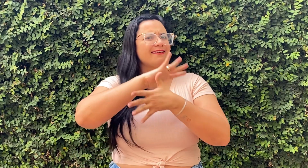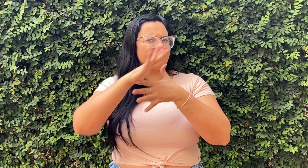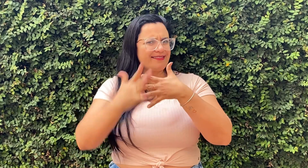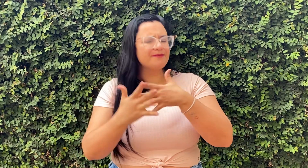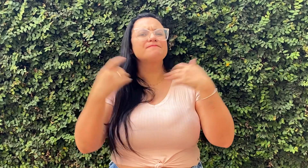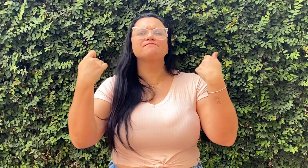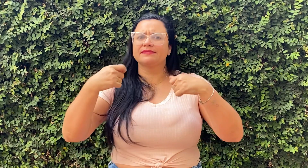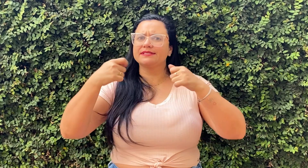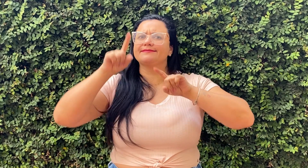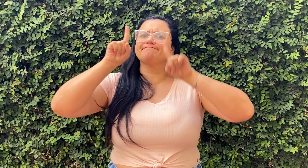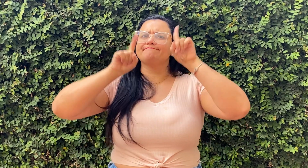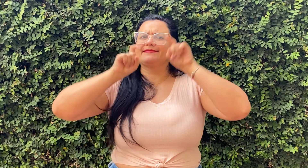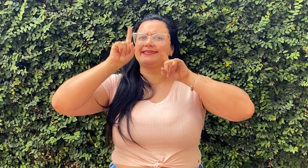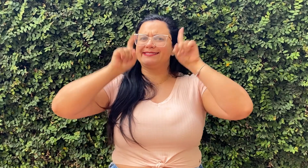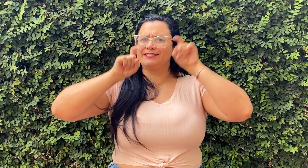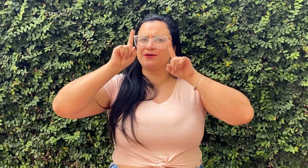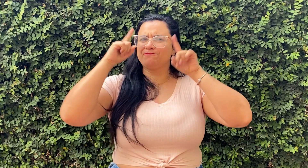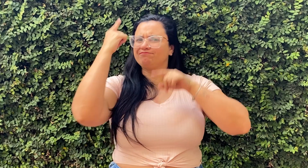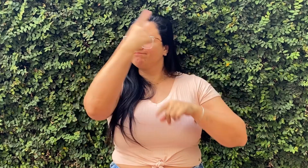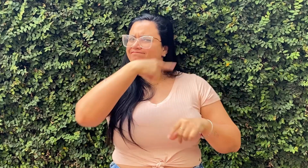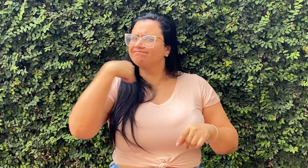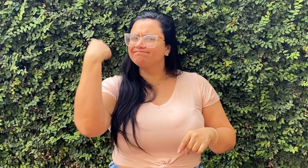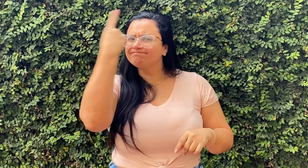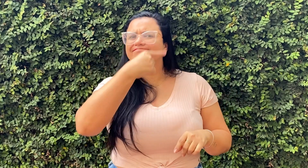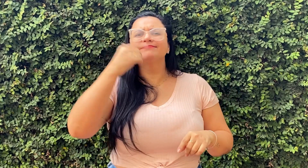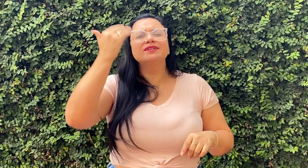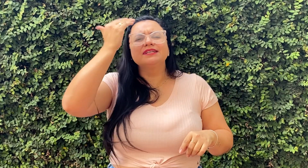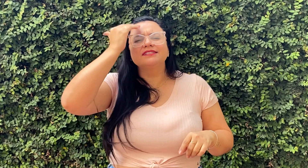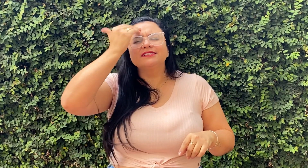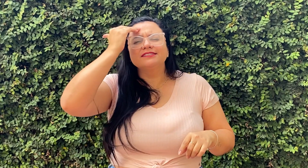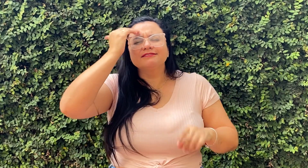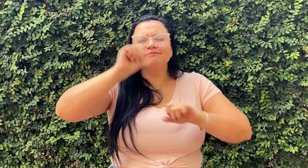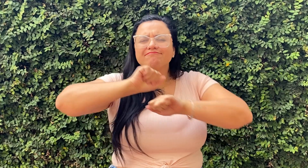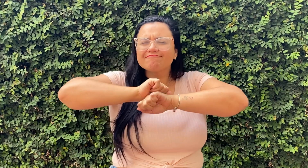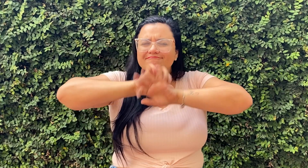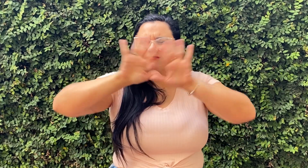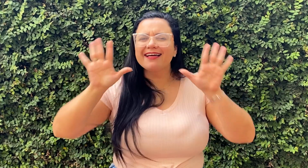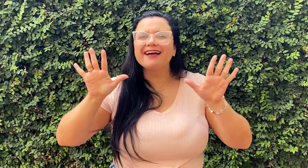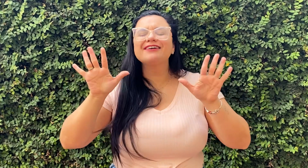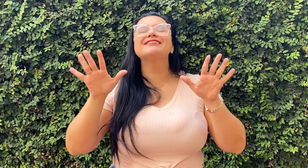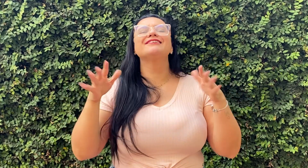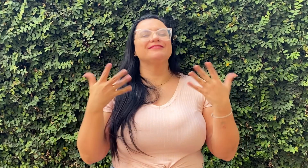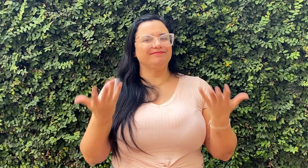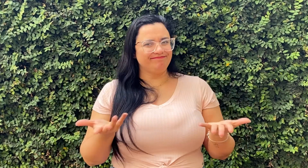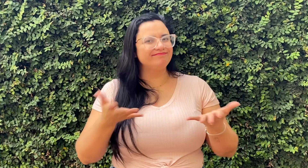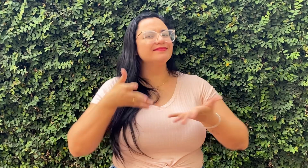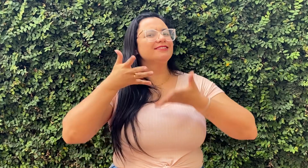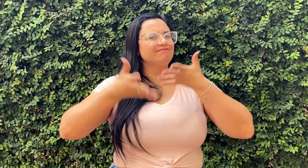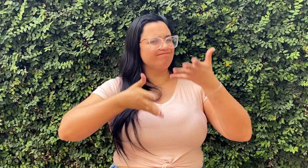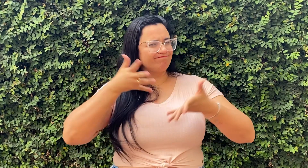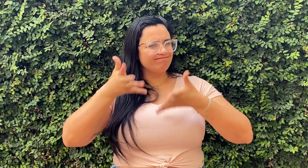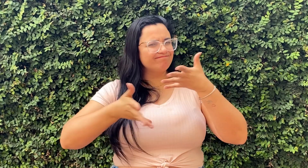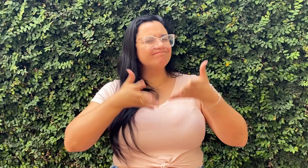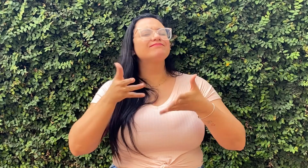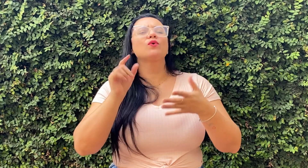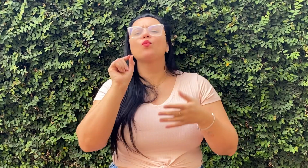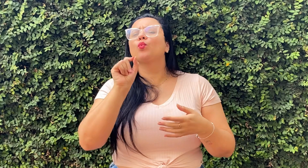Também é importante na Libras as expressões não manuais, para você entender com clareza o que está